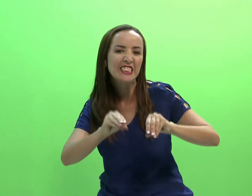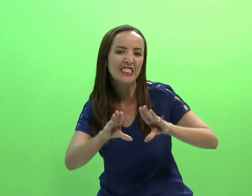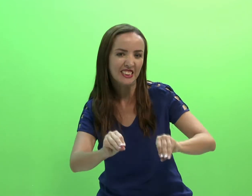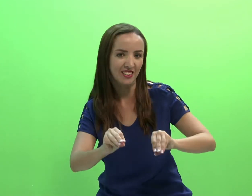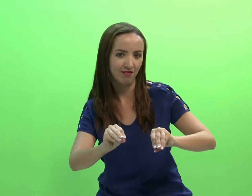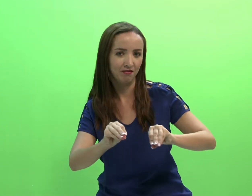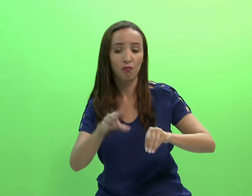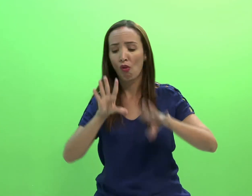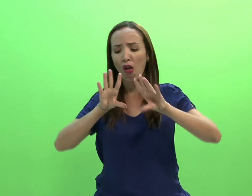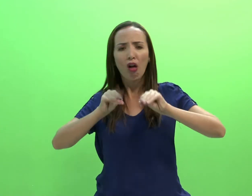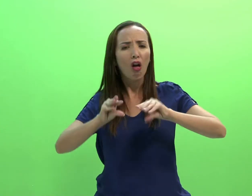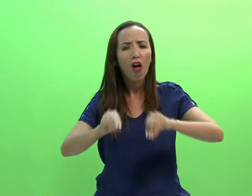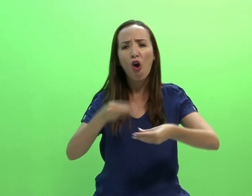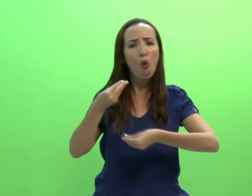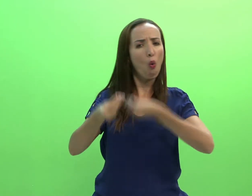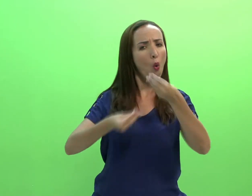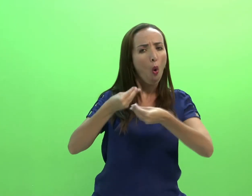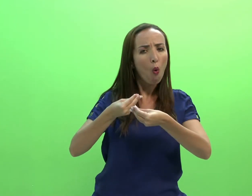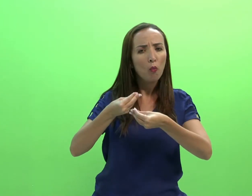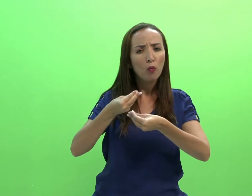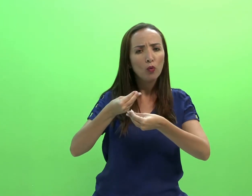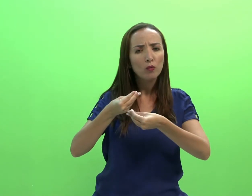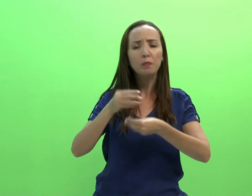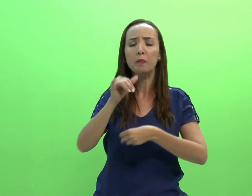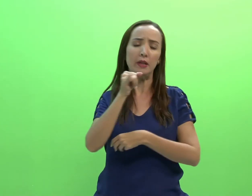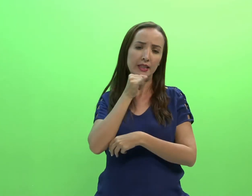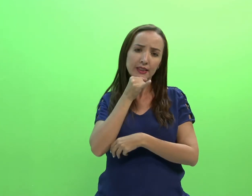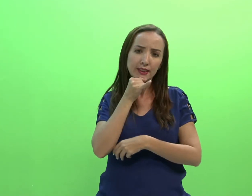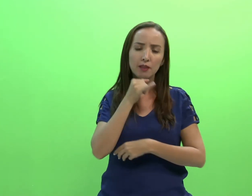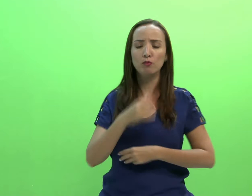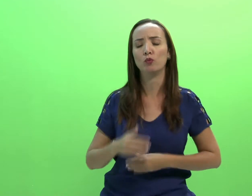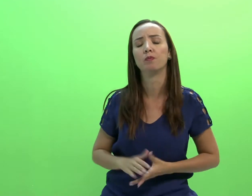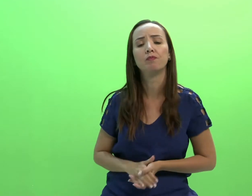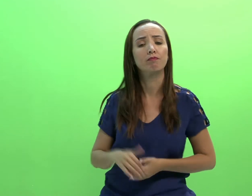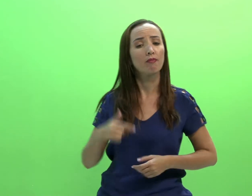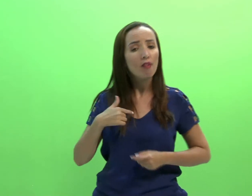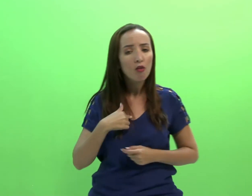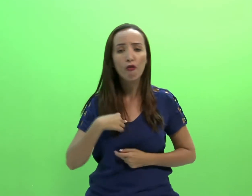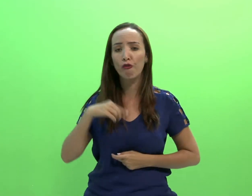Citação com interferência. Por exemplo, como ocorre?